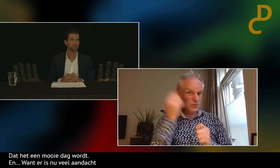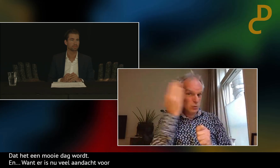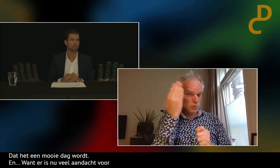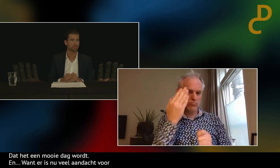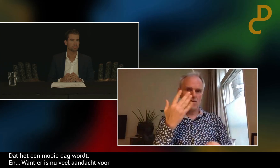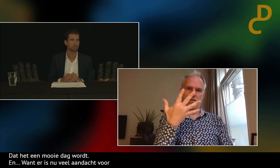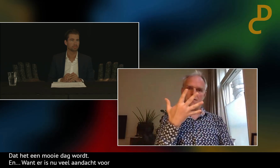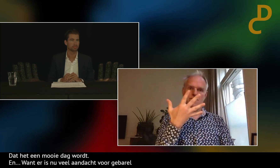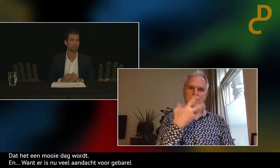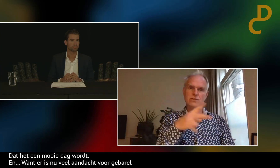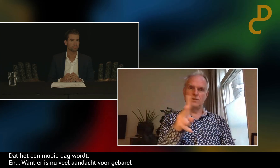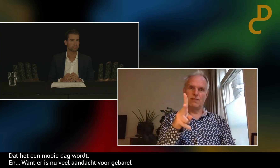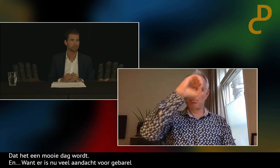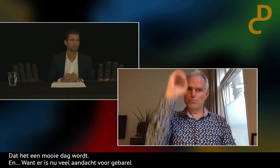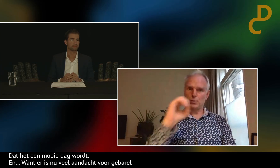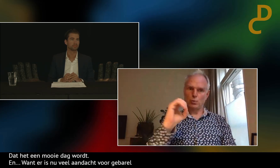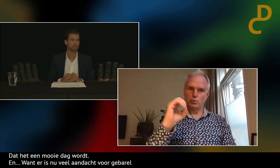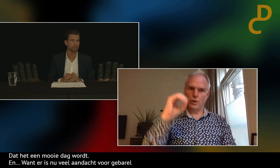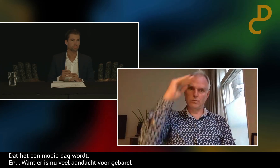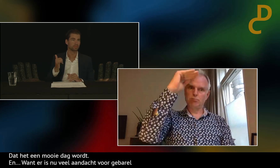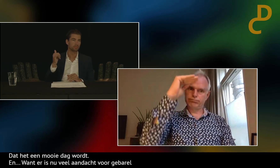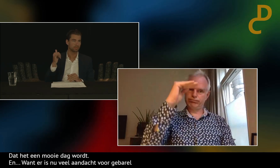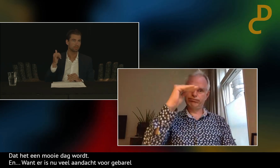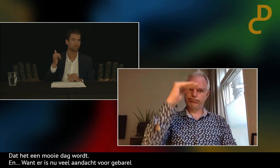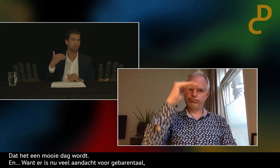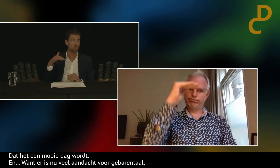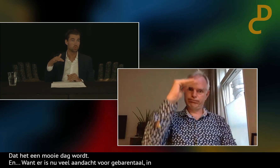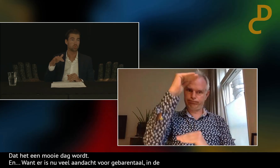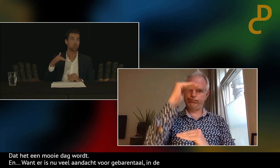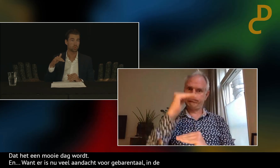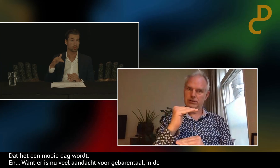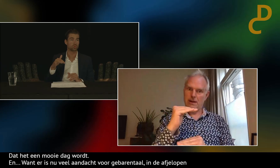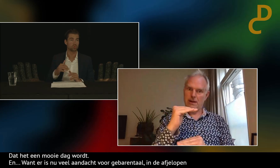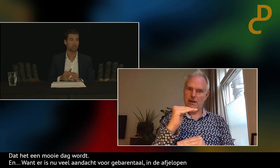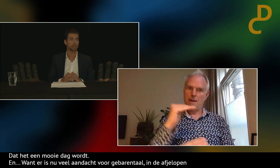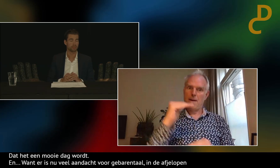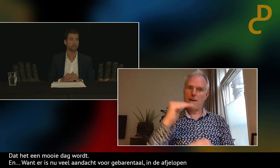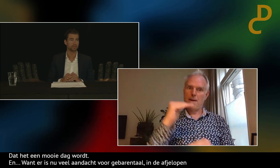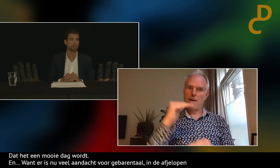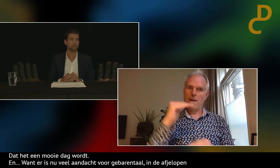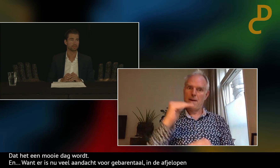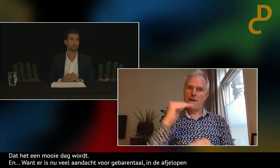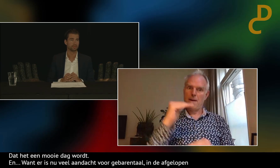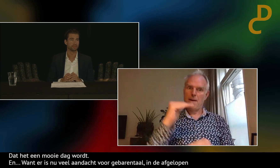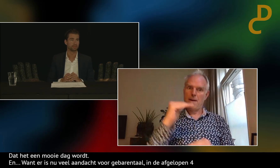afgelopen 4 jaar is 25% een beetje gedaald qua aanmeldingen.